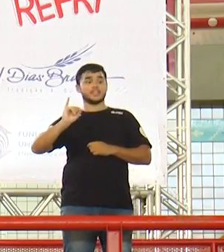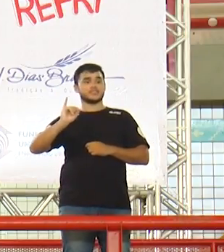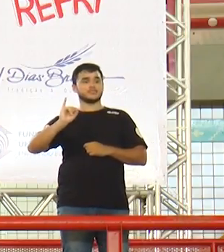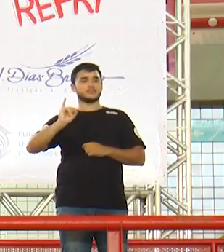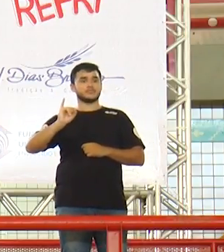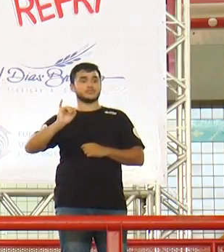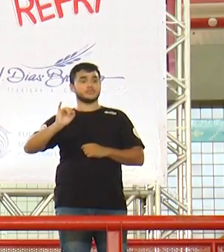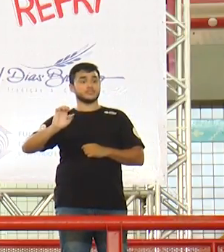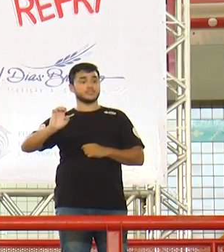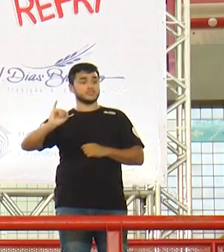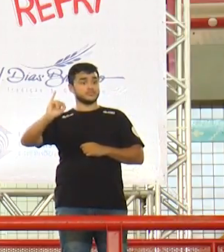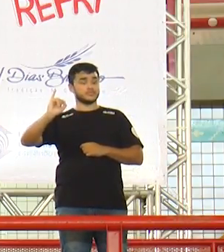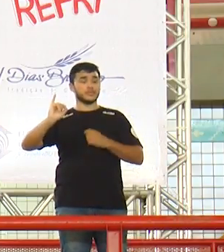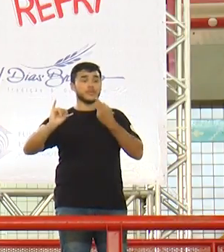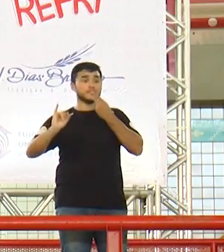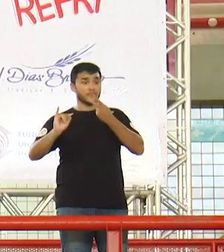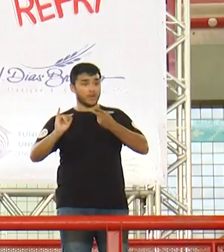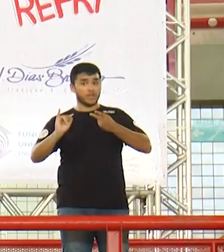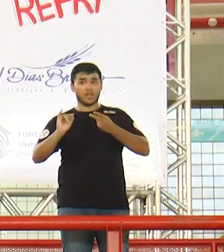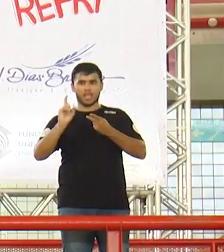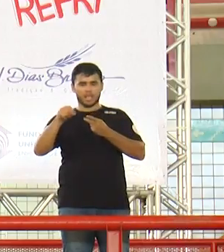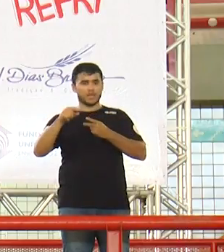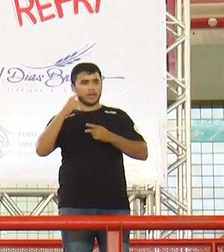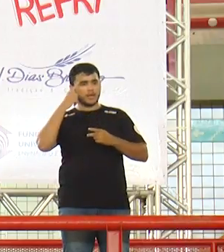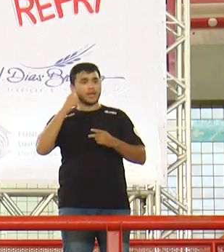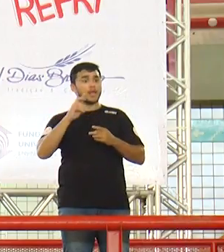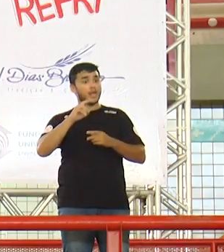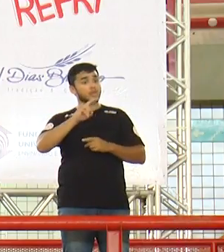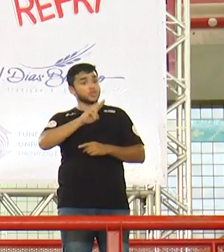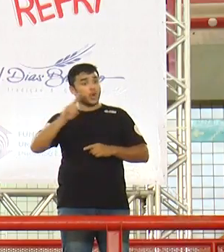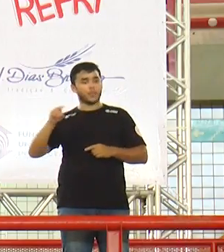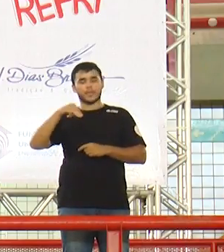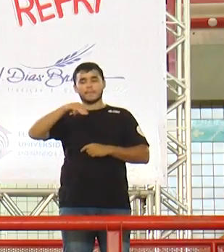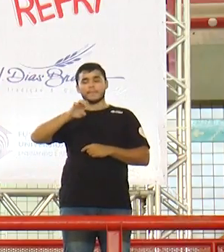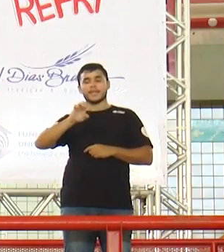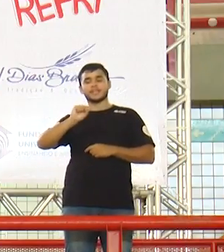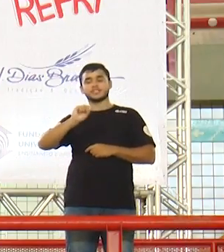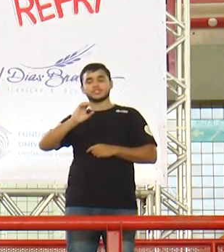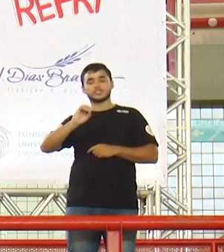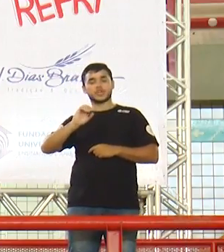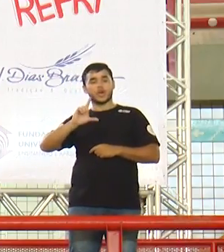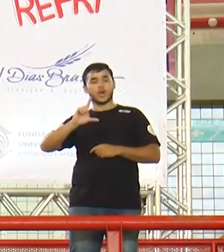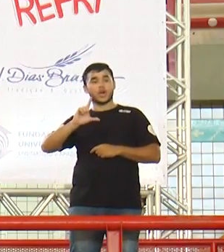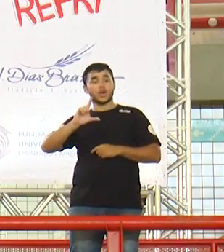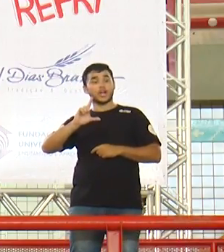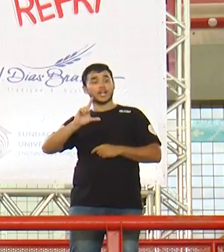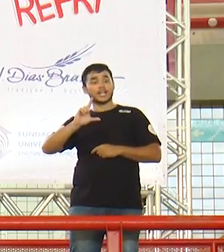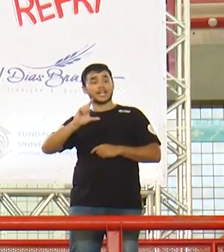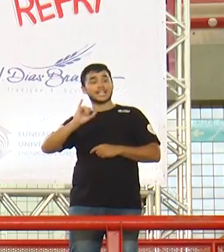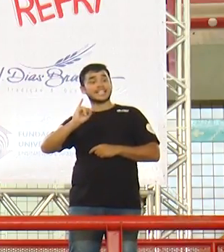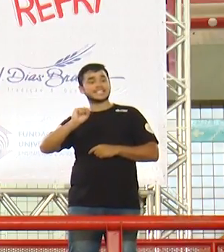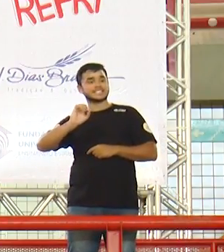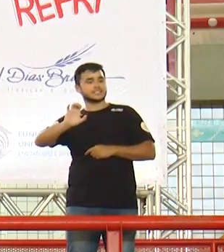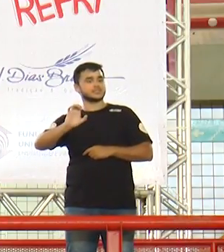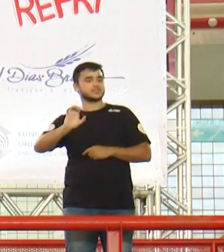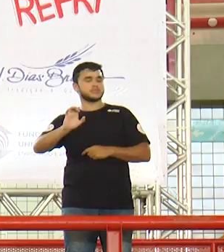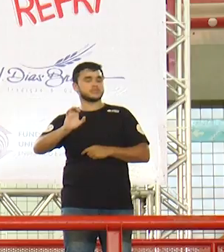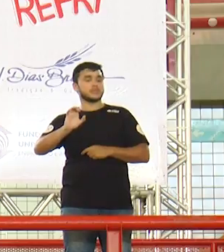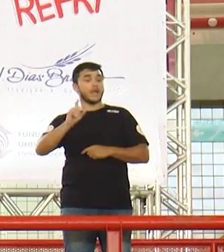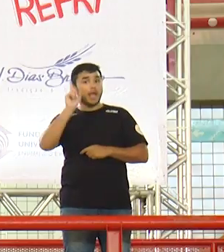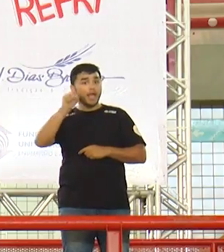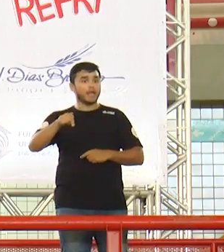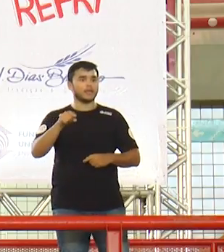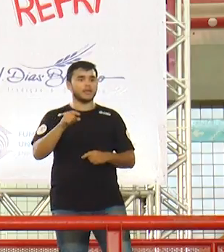você fala, você nunca comeu uma pizza mezzo mozzarella, mezzo calabresa? Pô, mezzo é meio. É a colocação